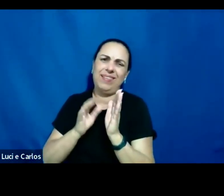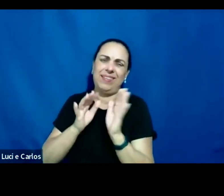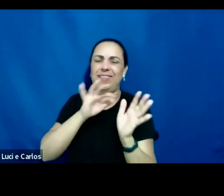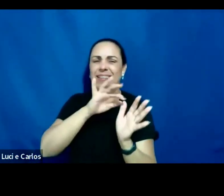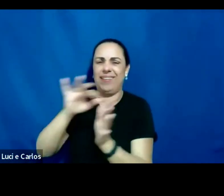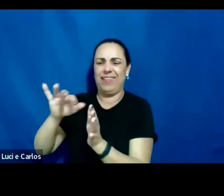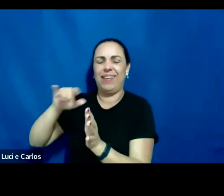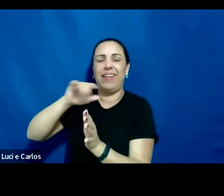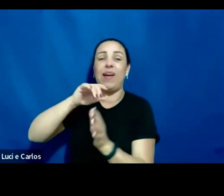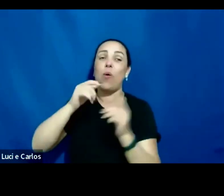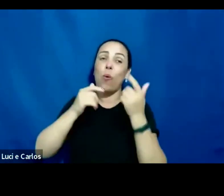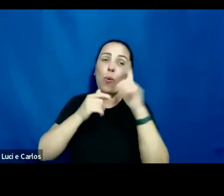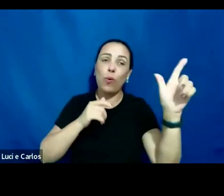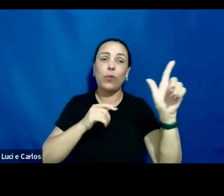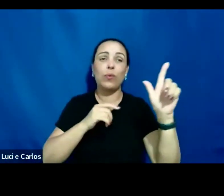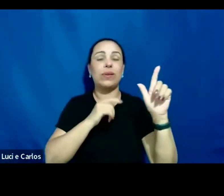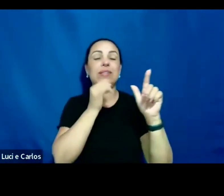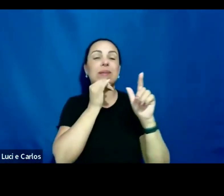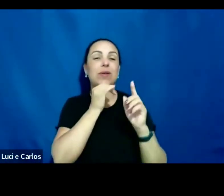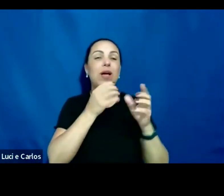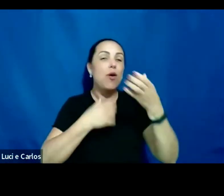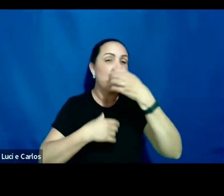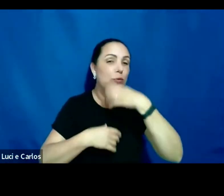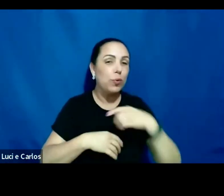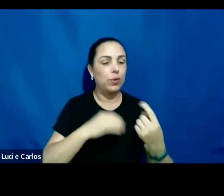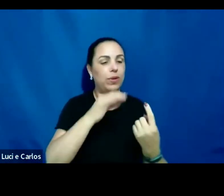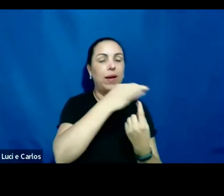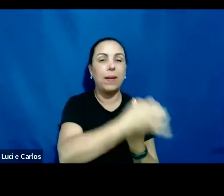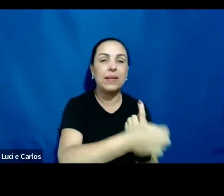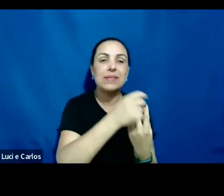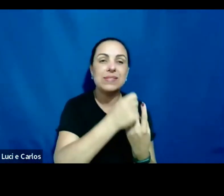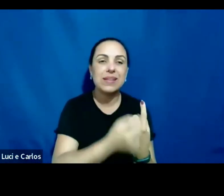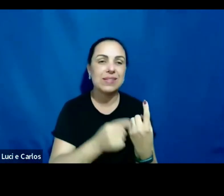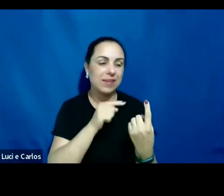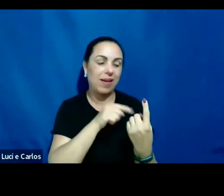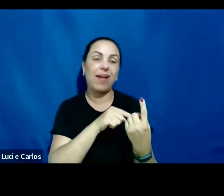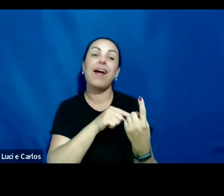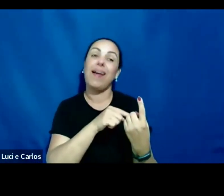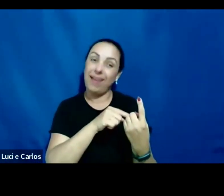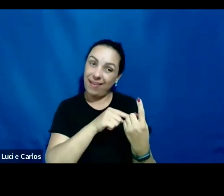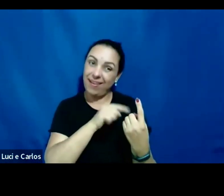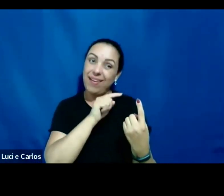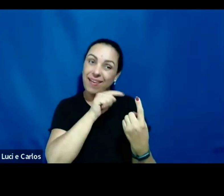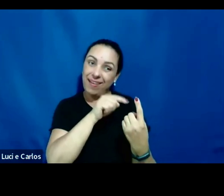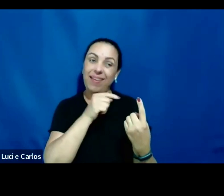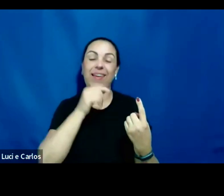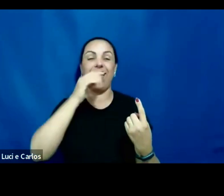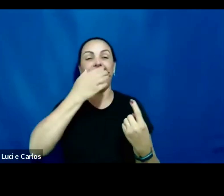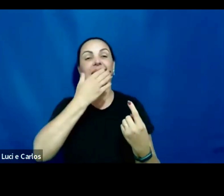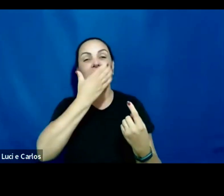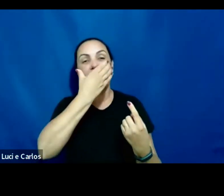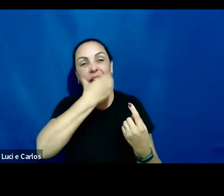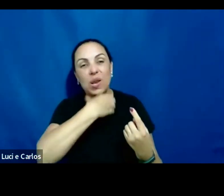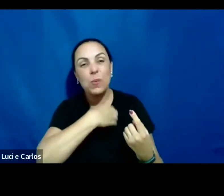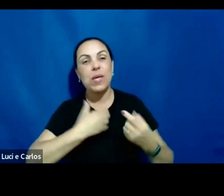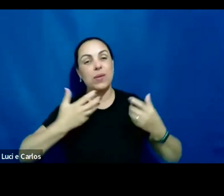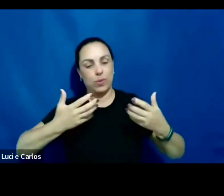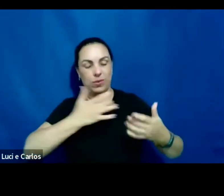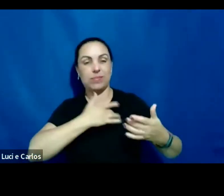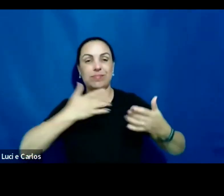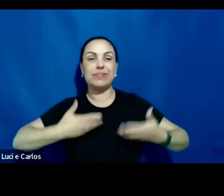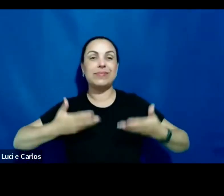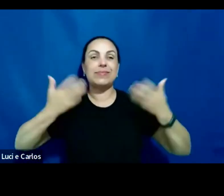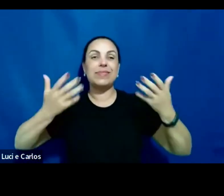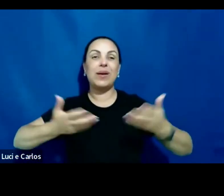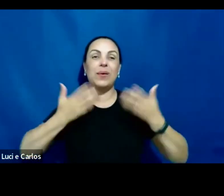tem uma série de ingredientes. Aquilo ali não é alimento. Nunca foi. Então você tem que evitar isso. Quanto